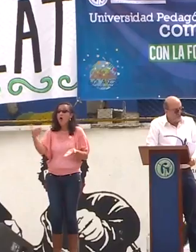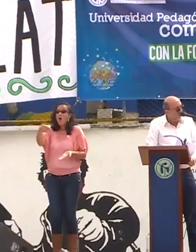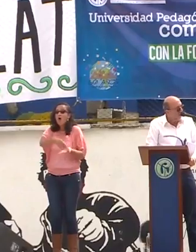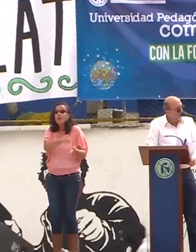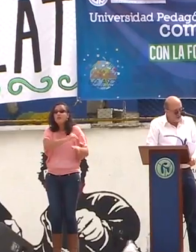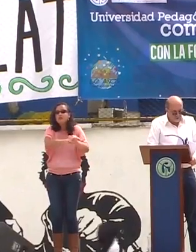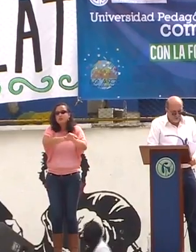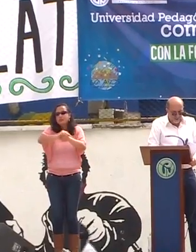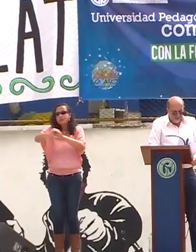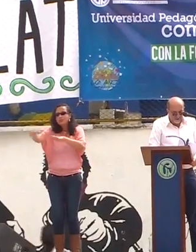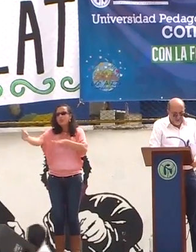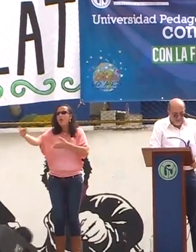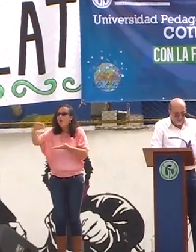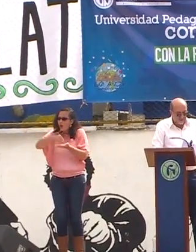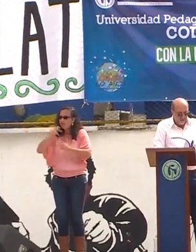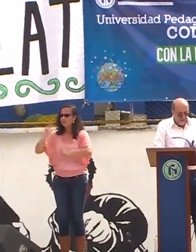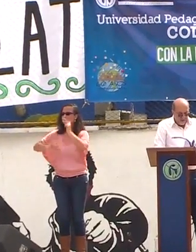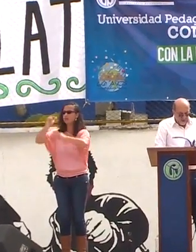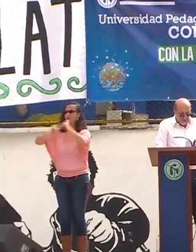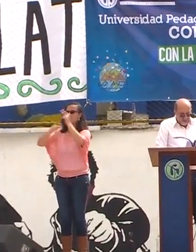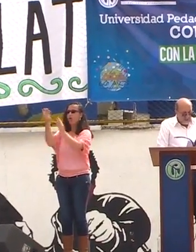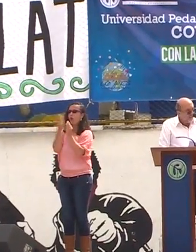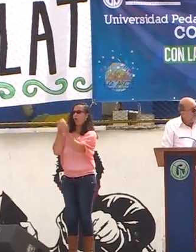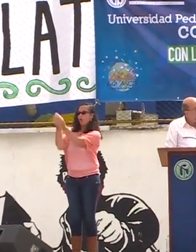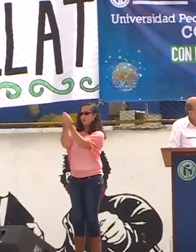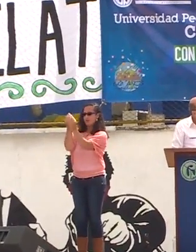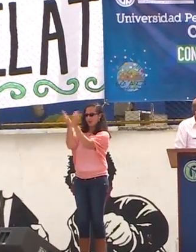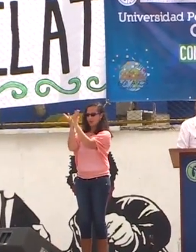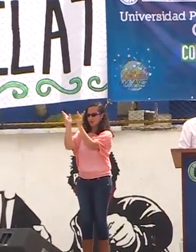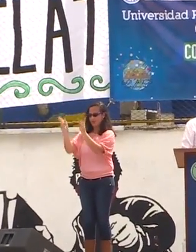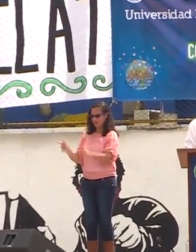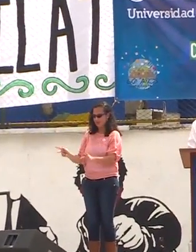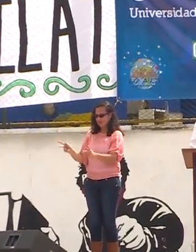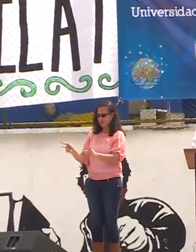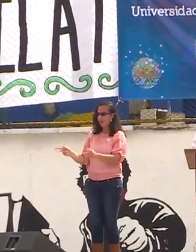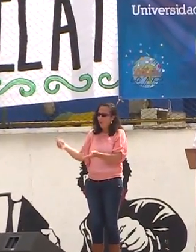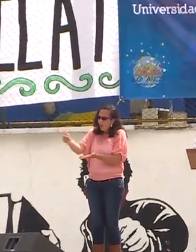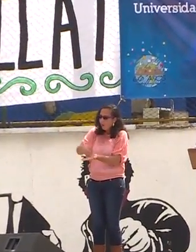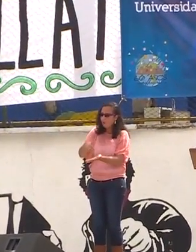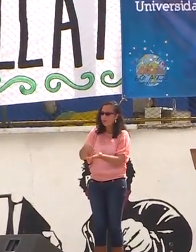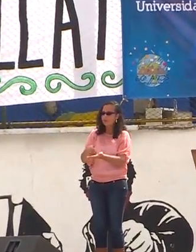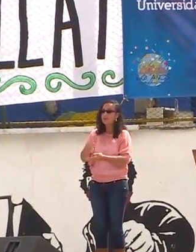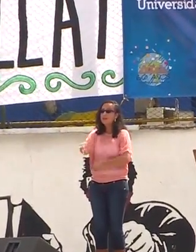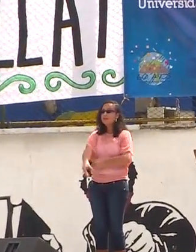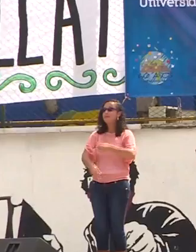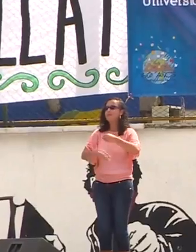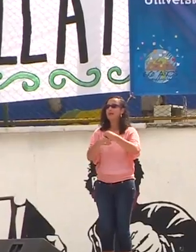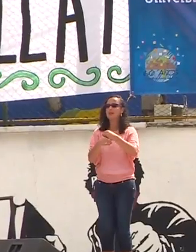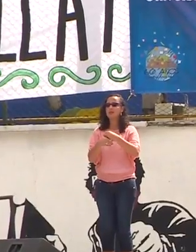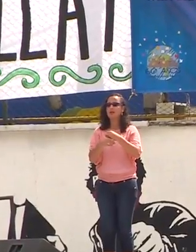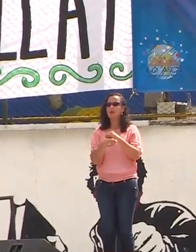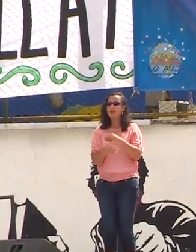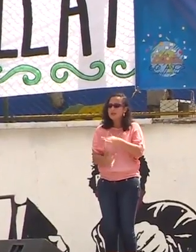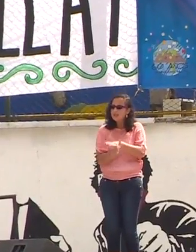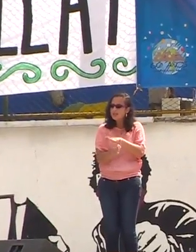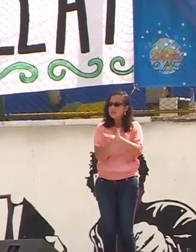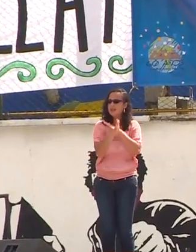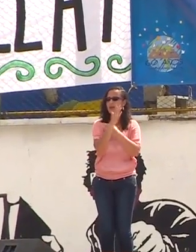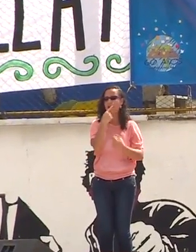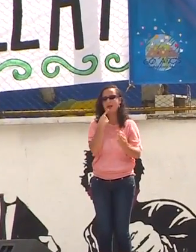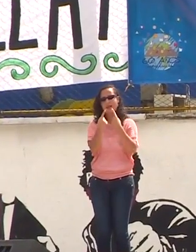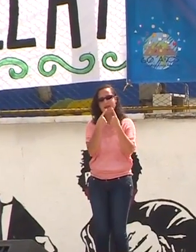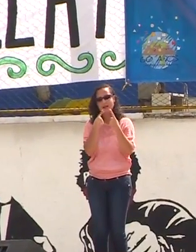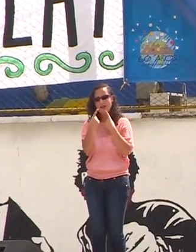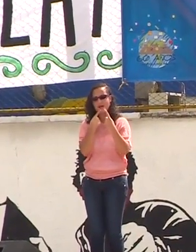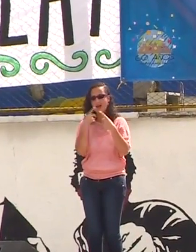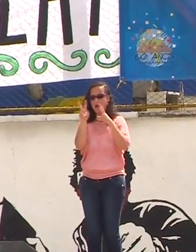de consejos estudiantiles y a reanudar las discusiones sobre el reglamento